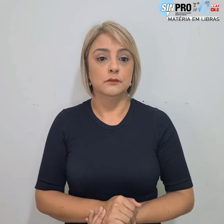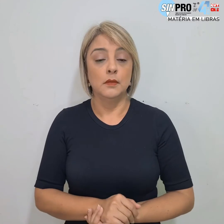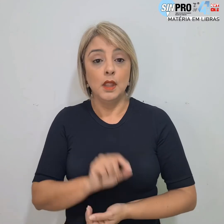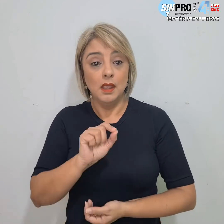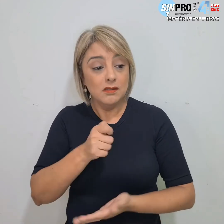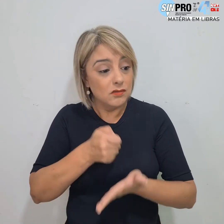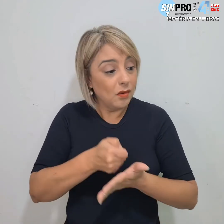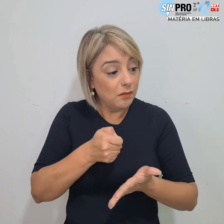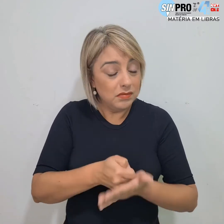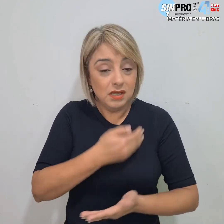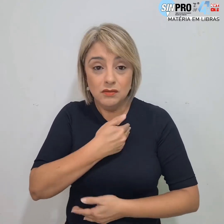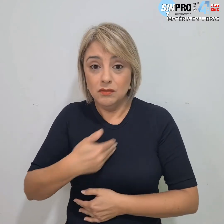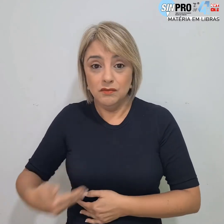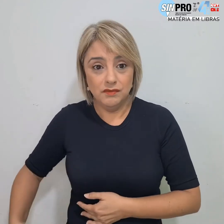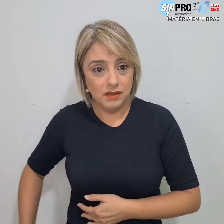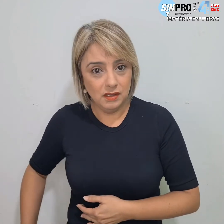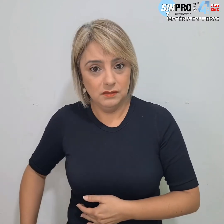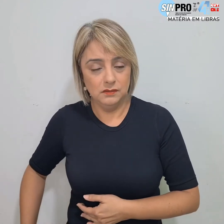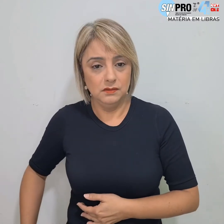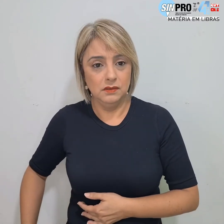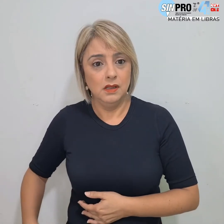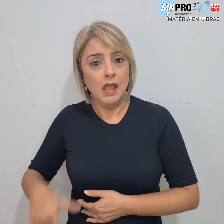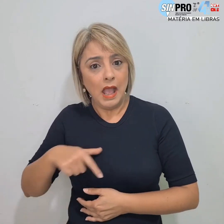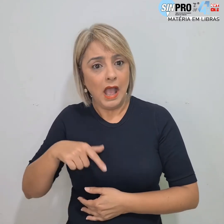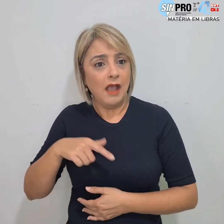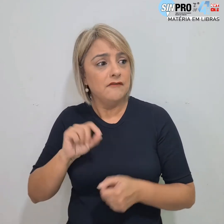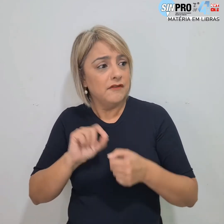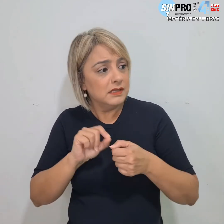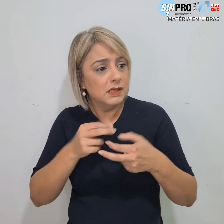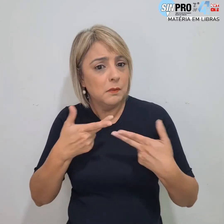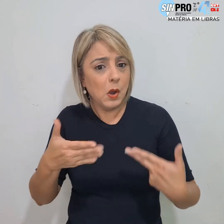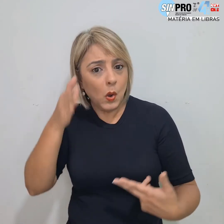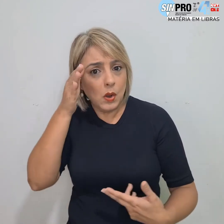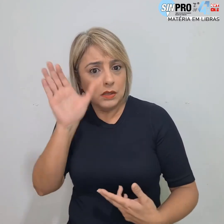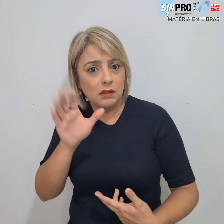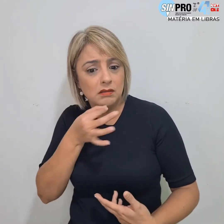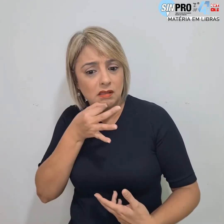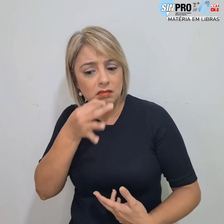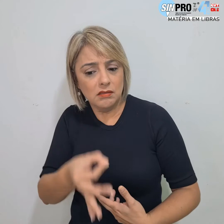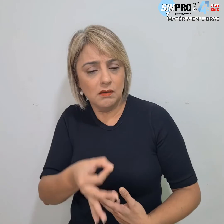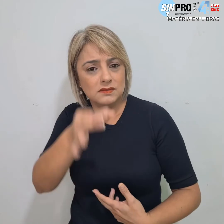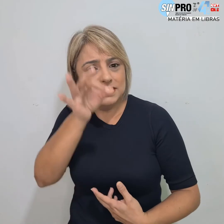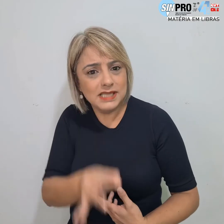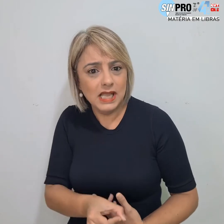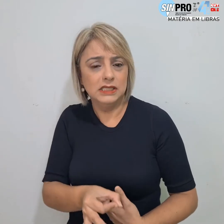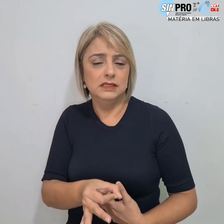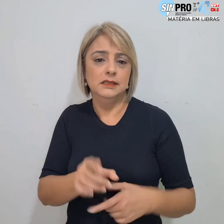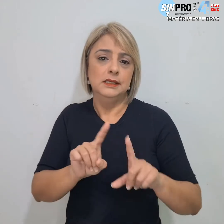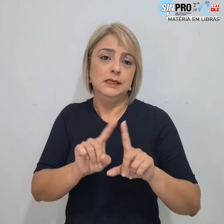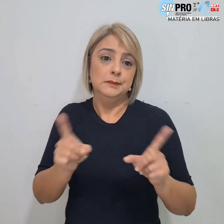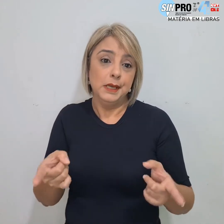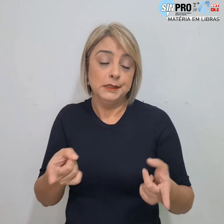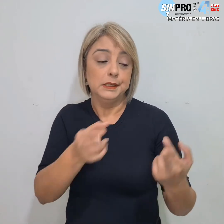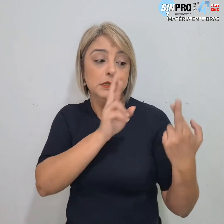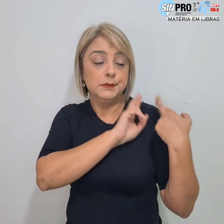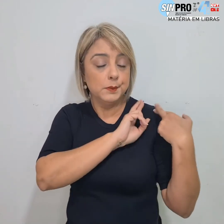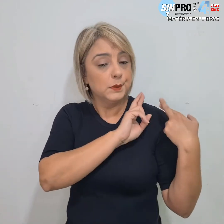Isso obriga o governo a tomar medidas que ele ainda não cumpriu, embora seja sua